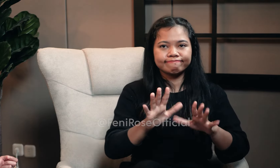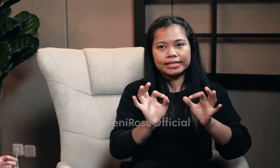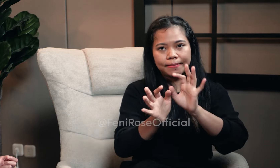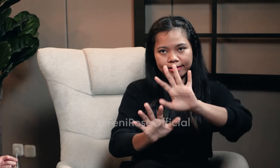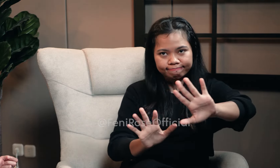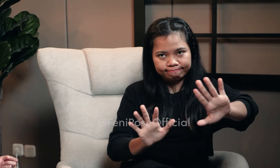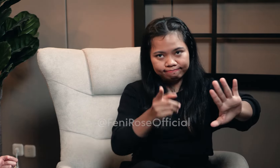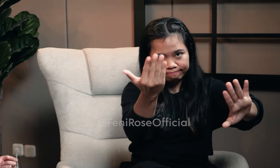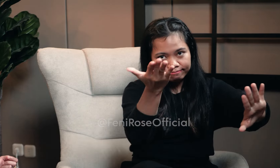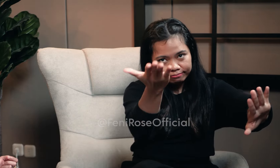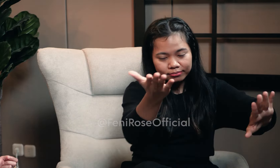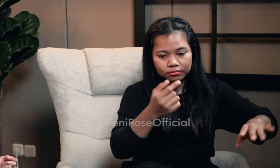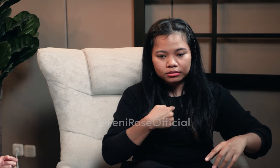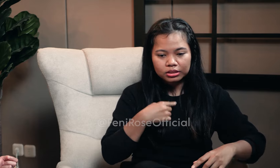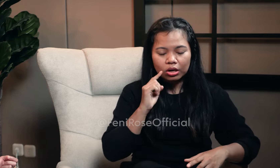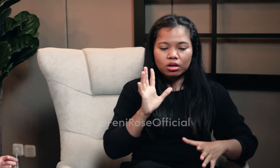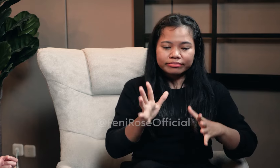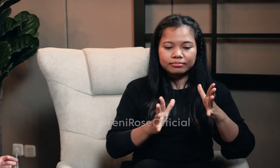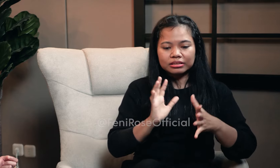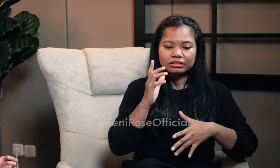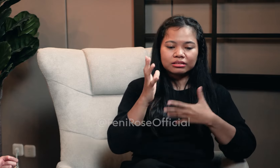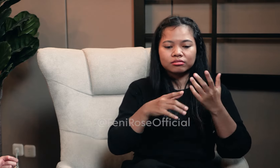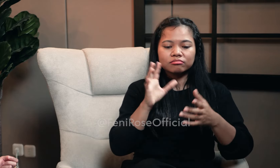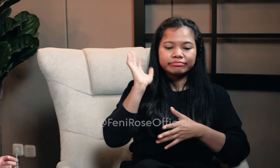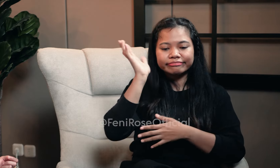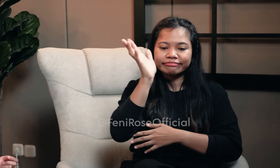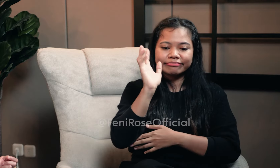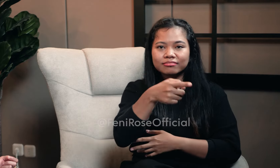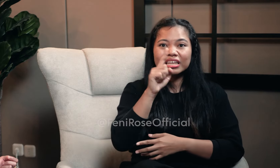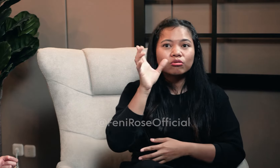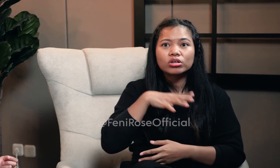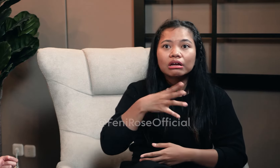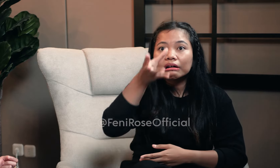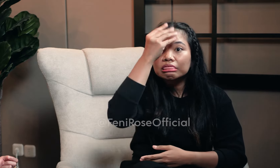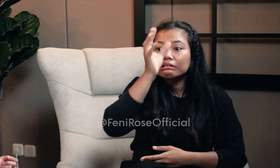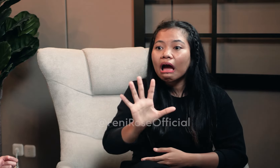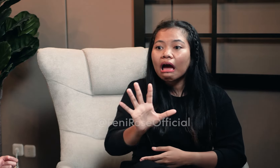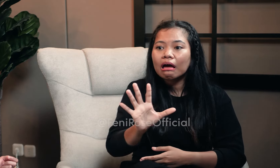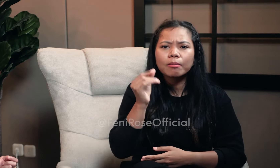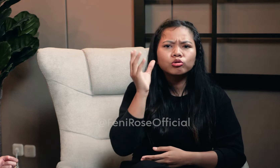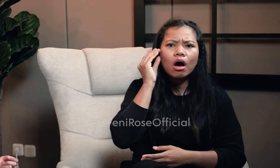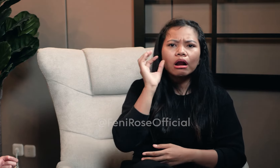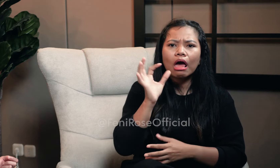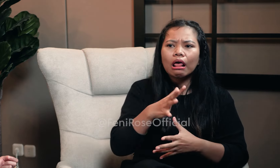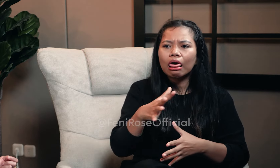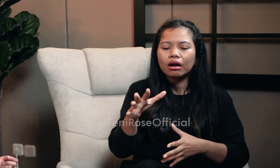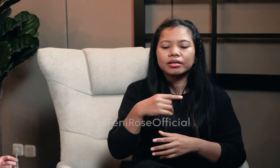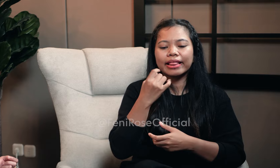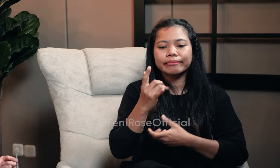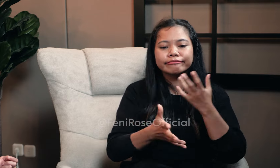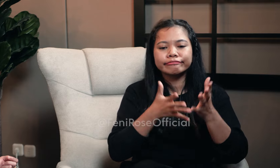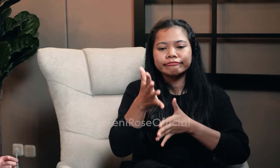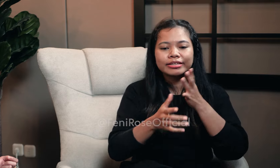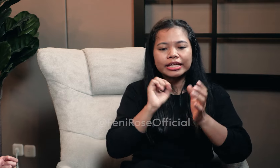mendiskriminasikannya ee ee tapi dosen itu berusah tu kamu tuh bisa coba presentasi kayak gitu lah Kan saya tulisnya tidak